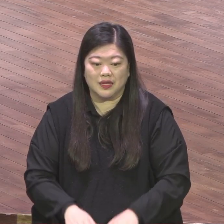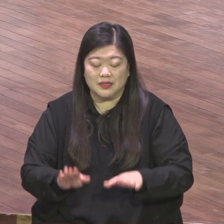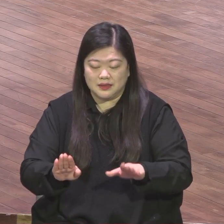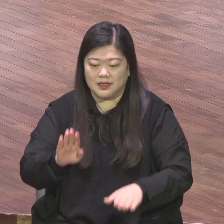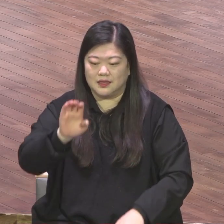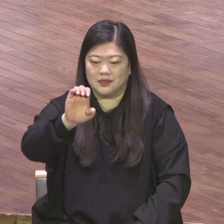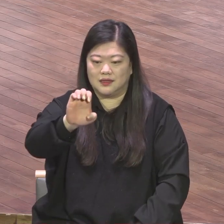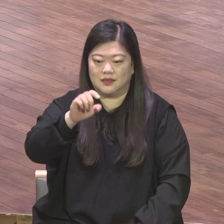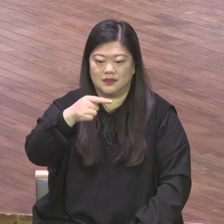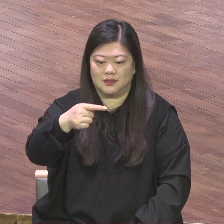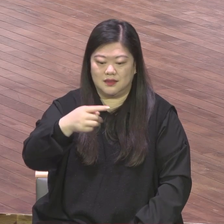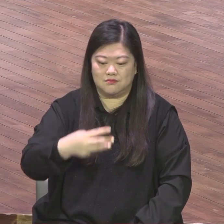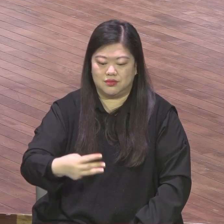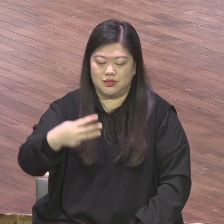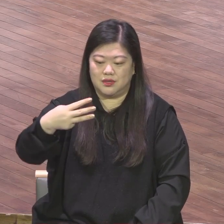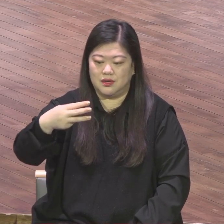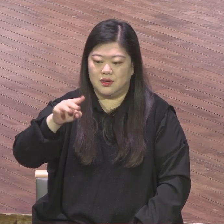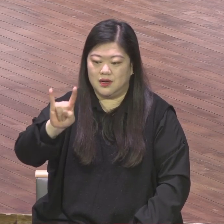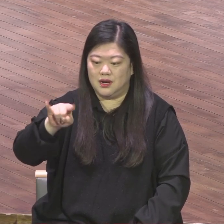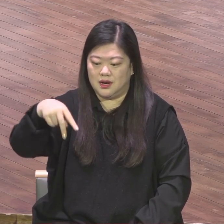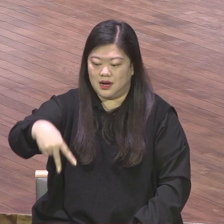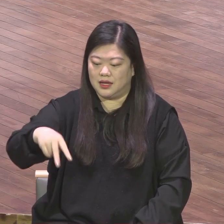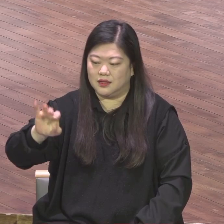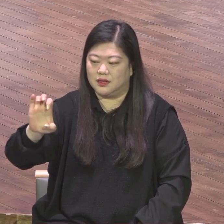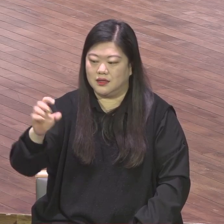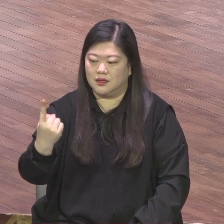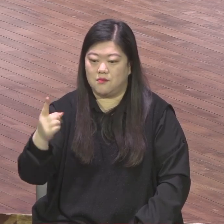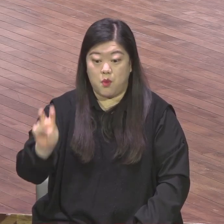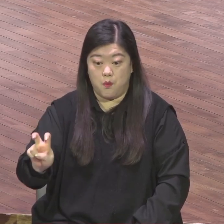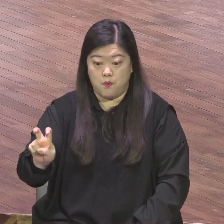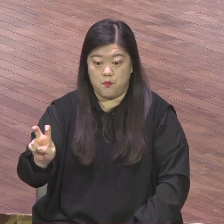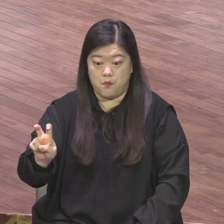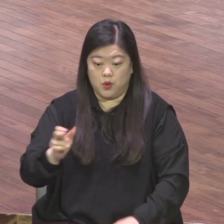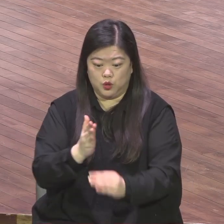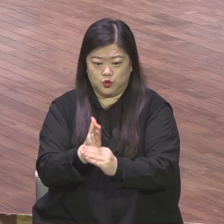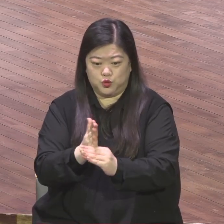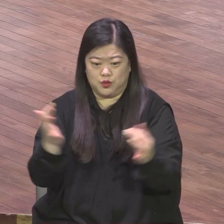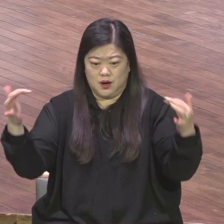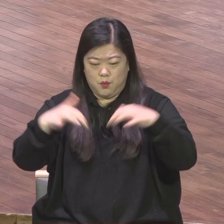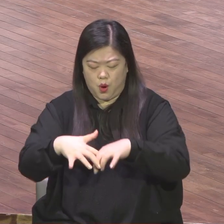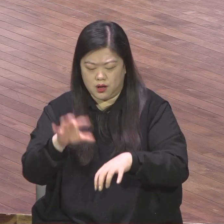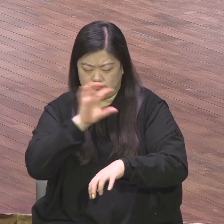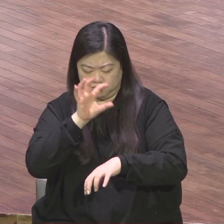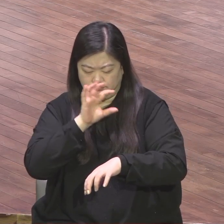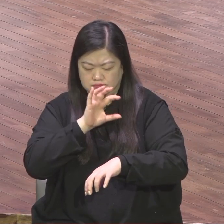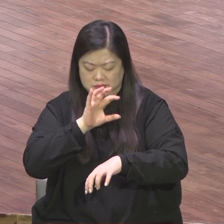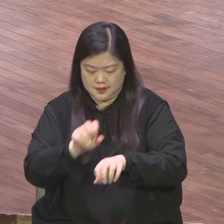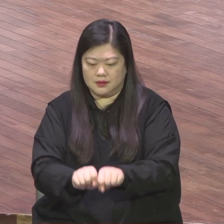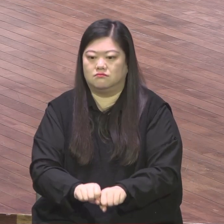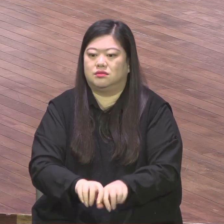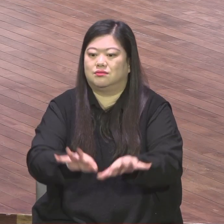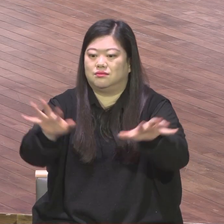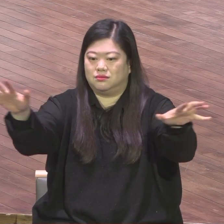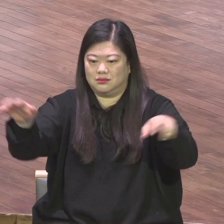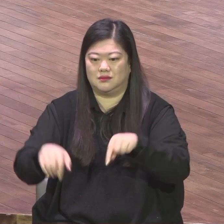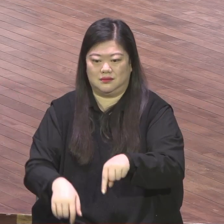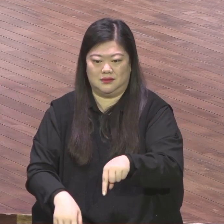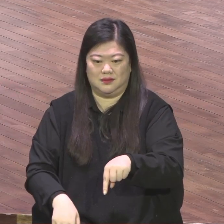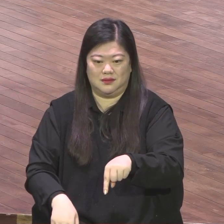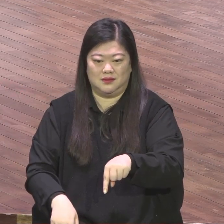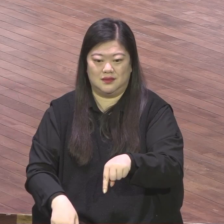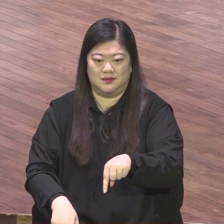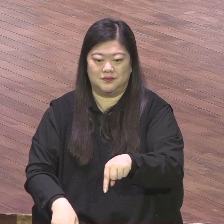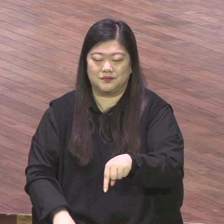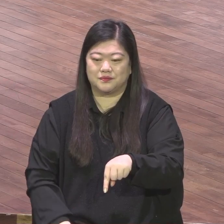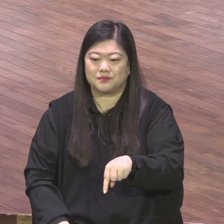플랫폼을 구축해 나가고 있습니다. 우리가 현장을 살리는 방법은 뭐냐? 접근 방법에